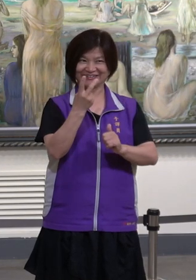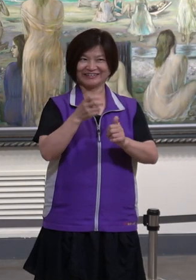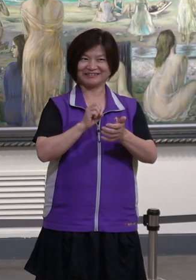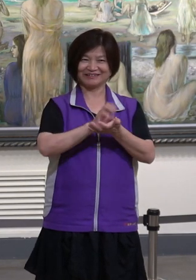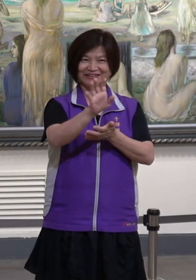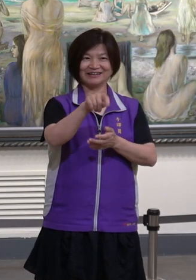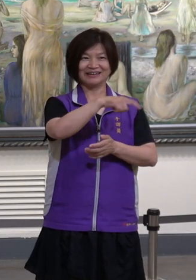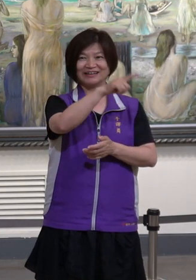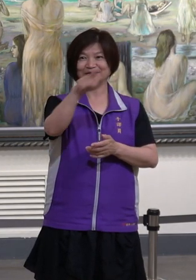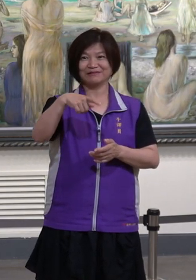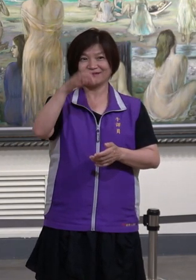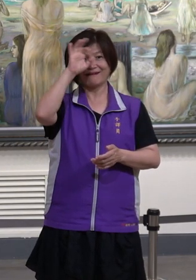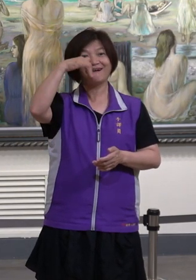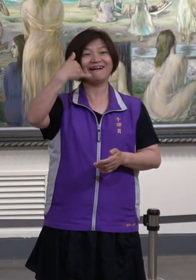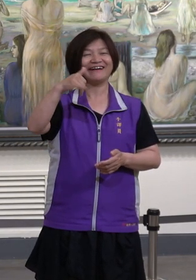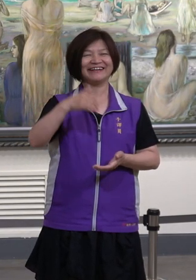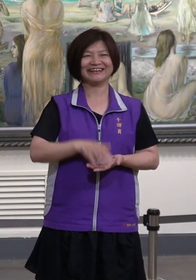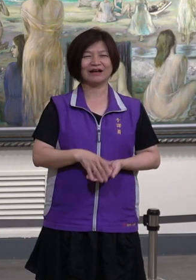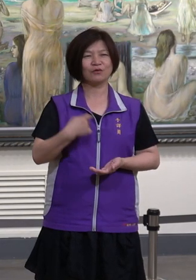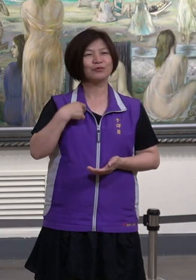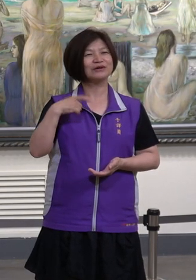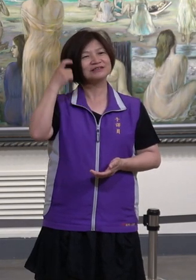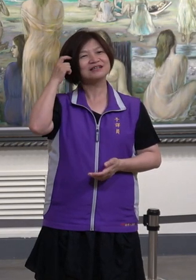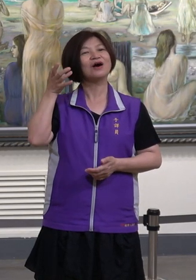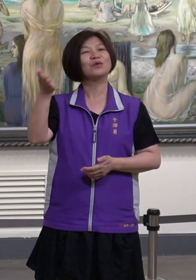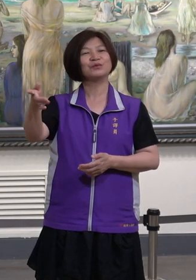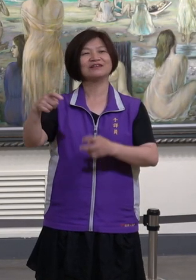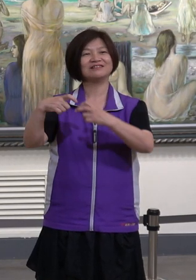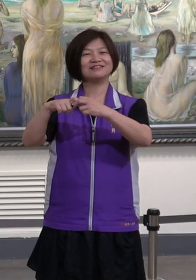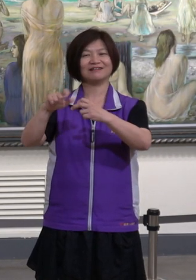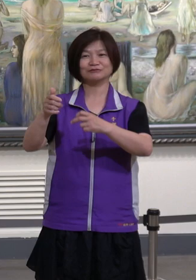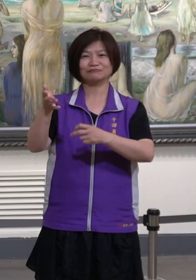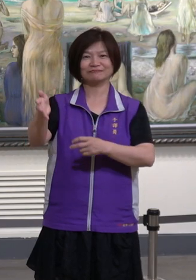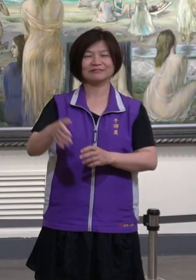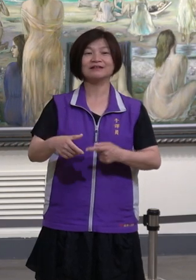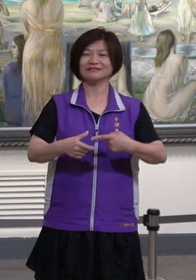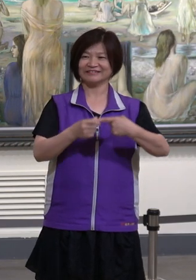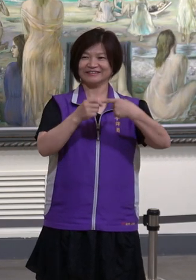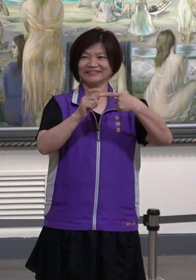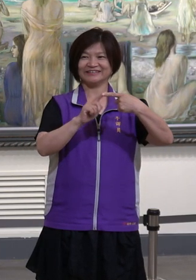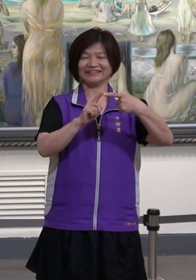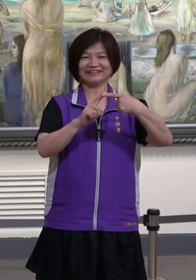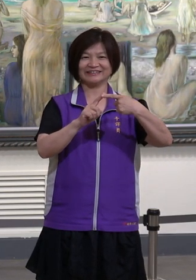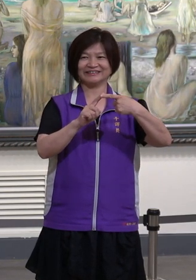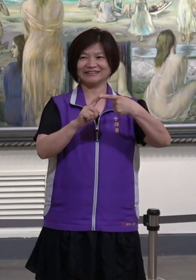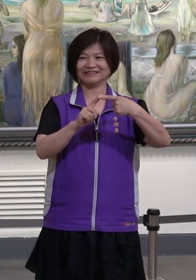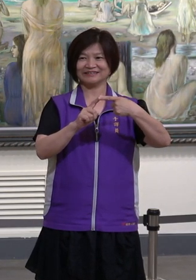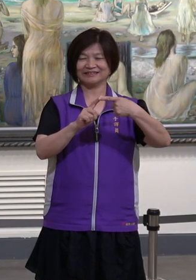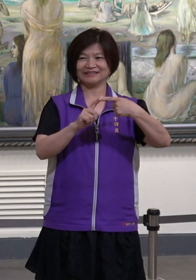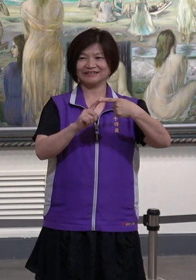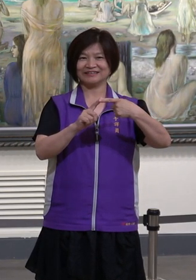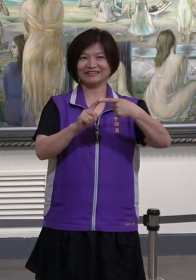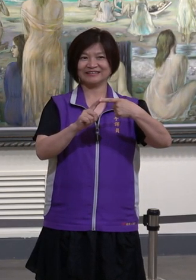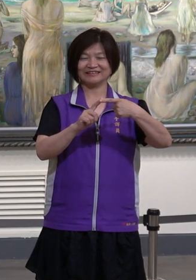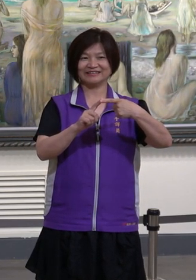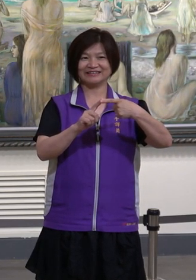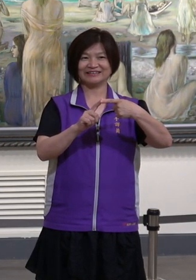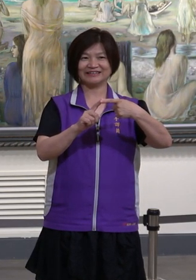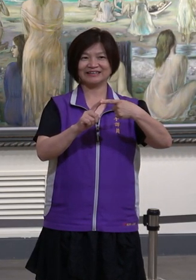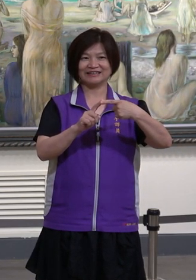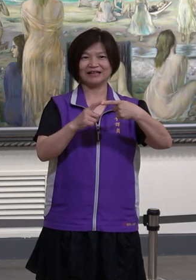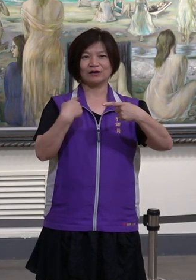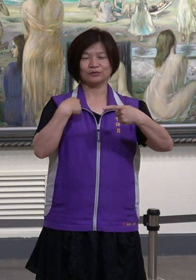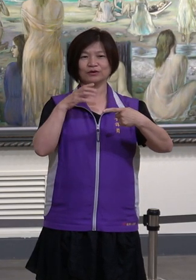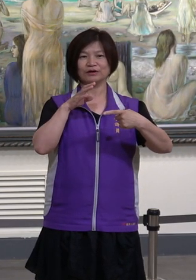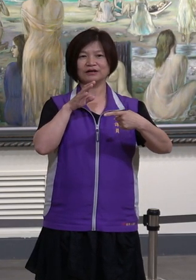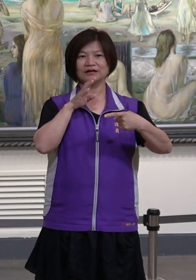因为你们都还没有看到他的画册，我一直想问李元亨老师。第一个，他就写出来，我是